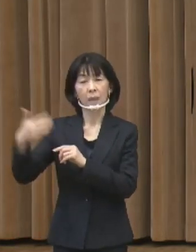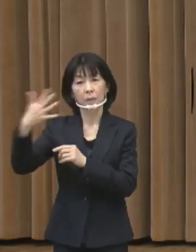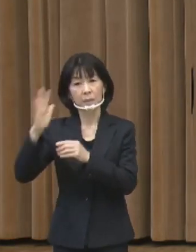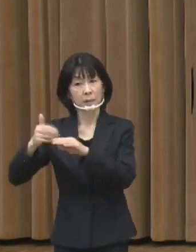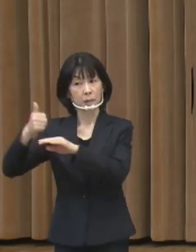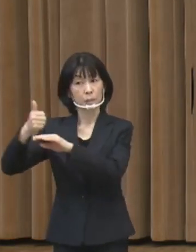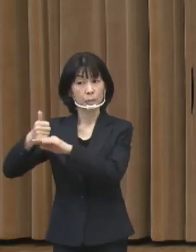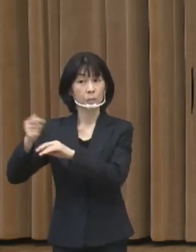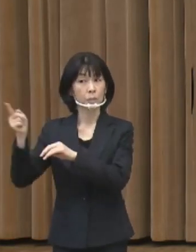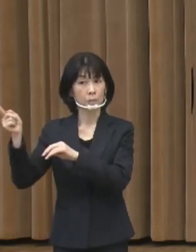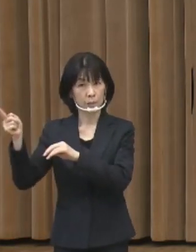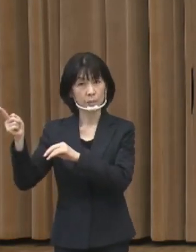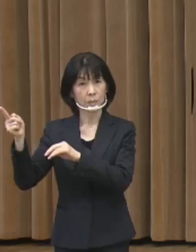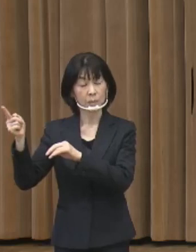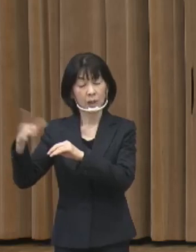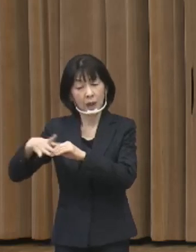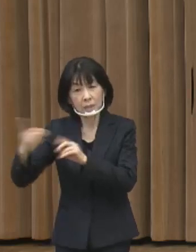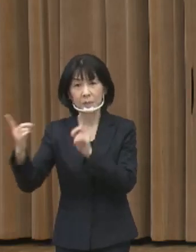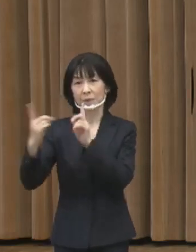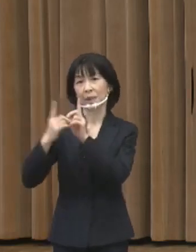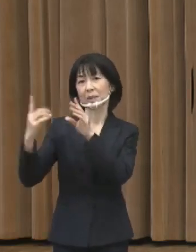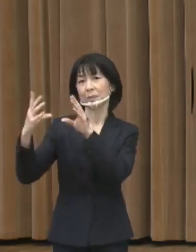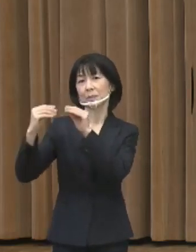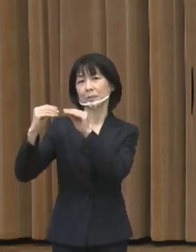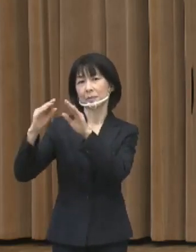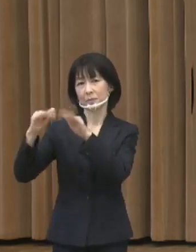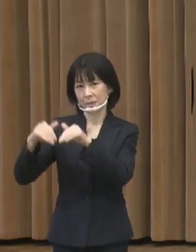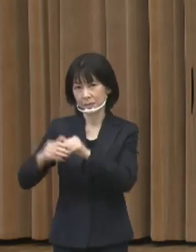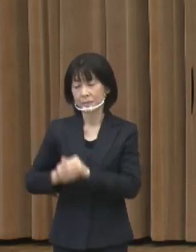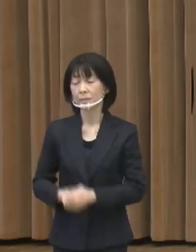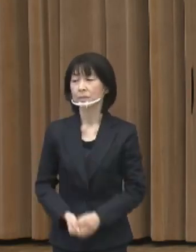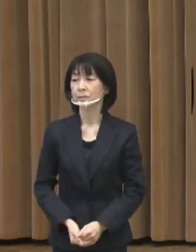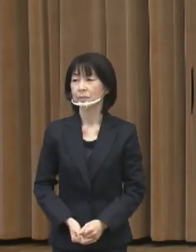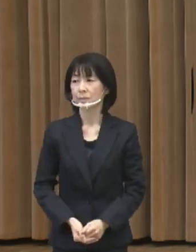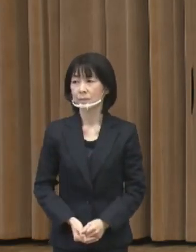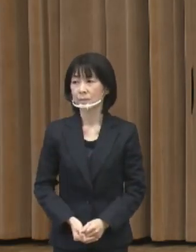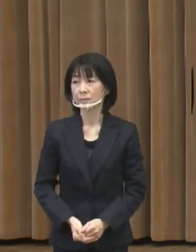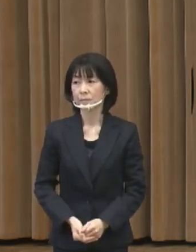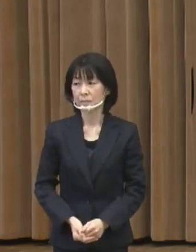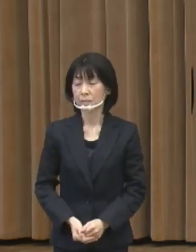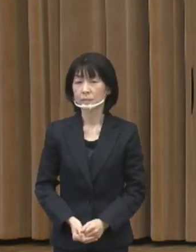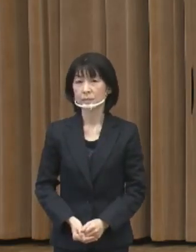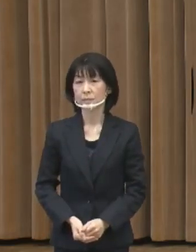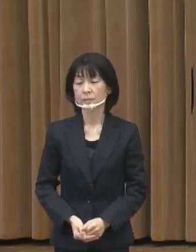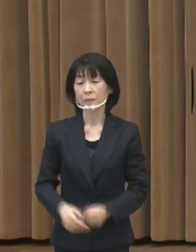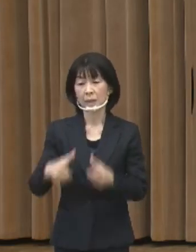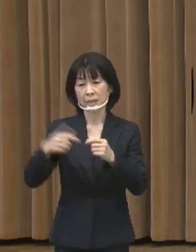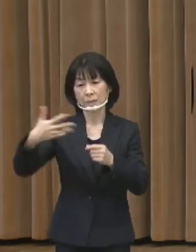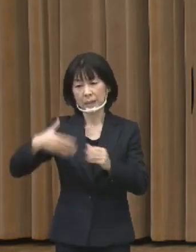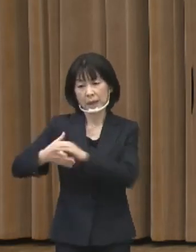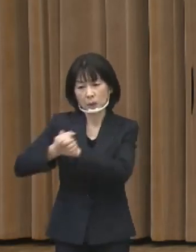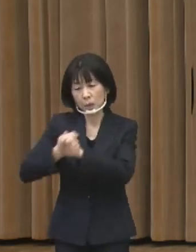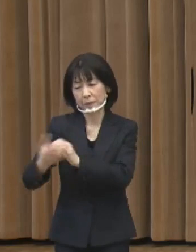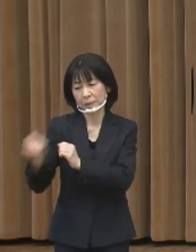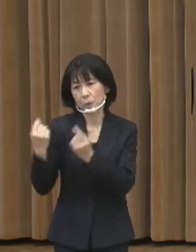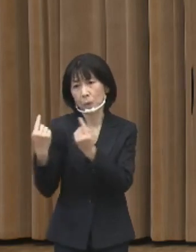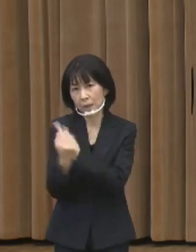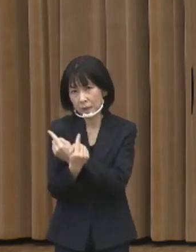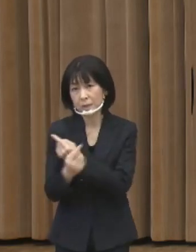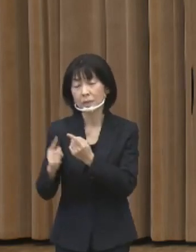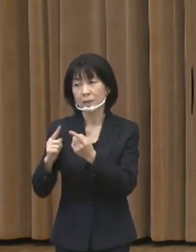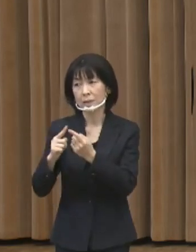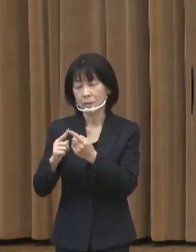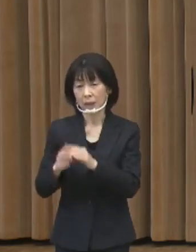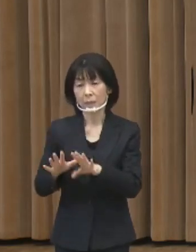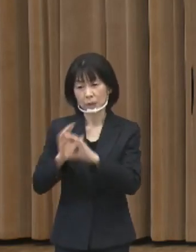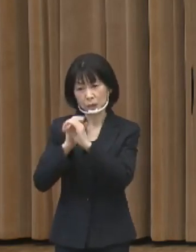領と初の対面での会談をしました。で、日米同盟の強化ですとか、その焦